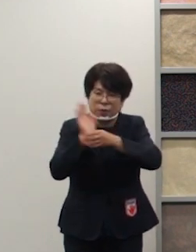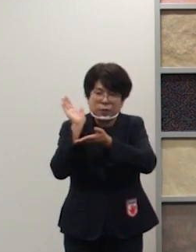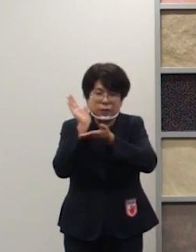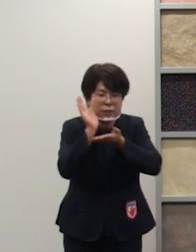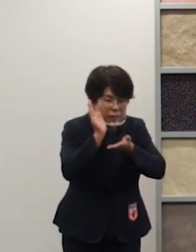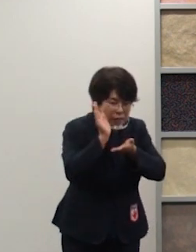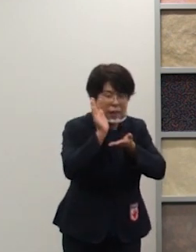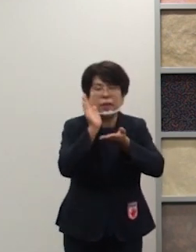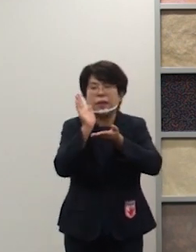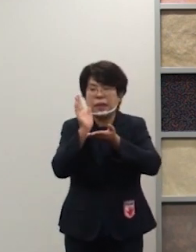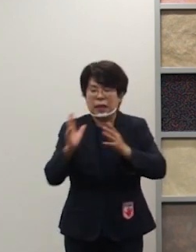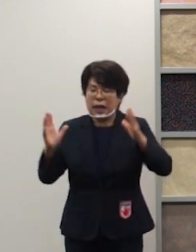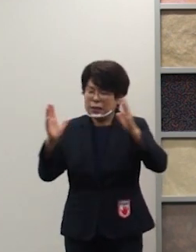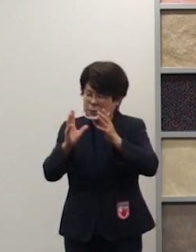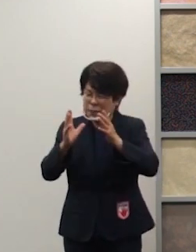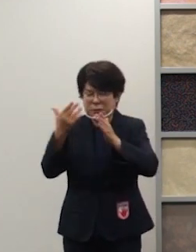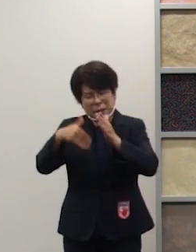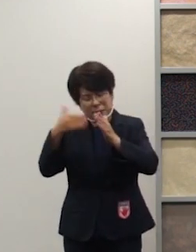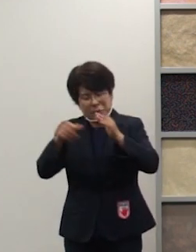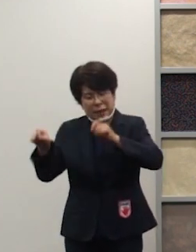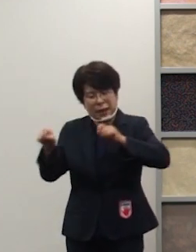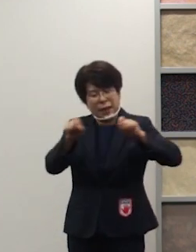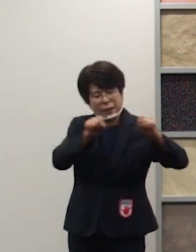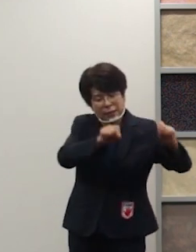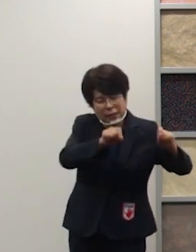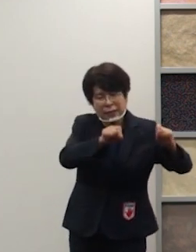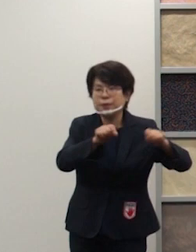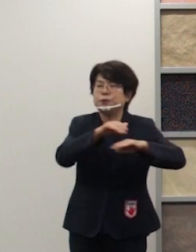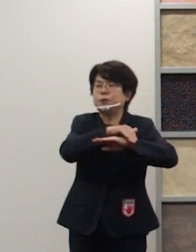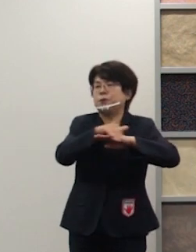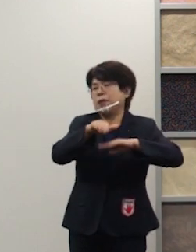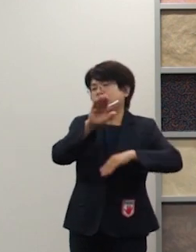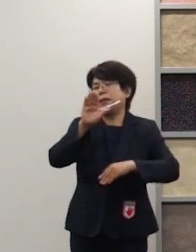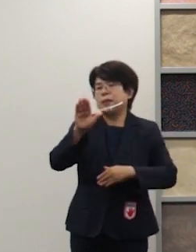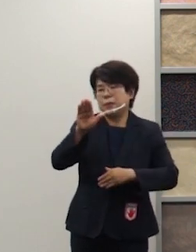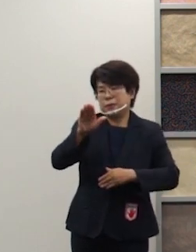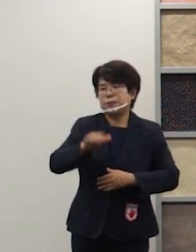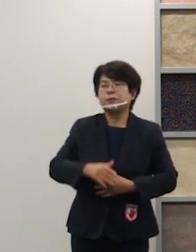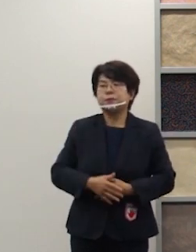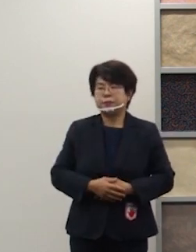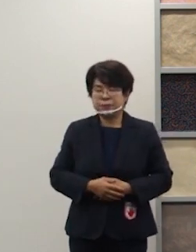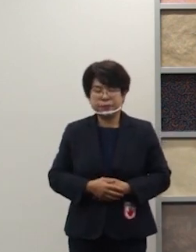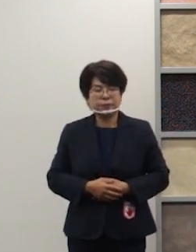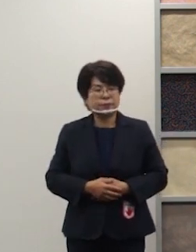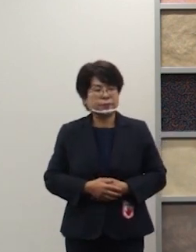それはちょっと延期しようという扱いになっています。